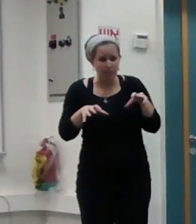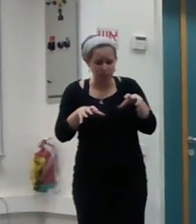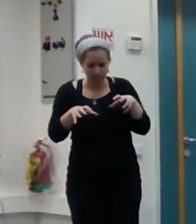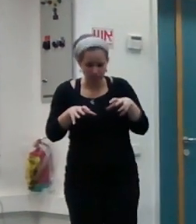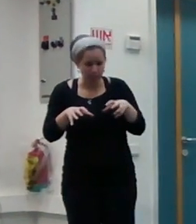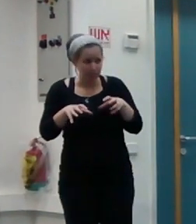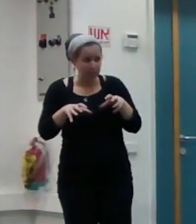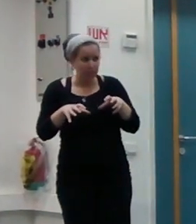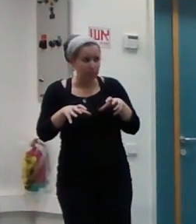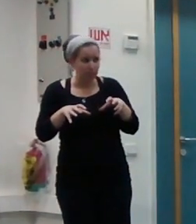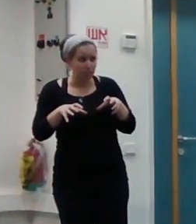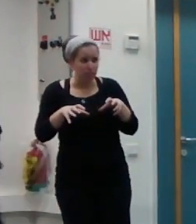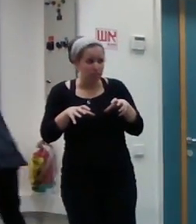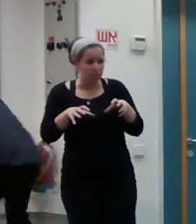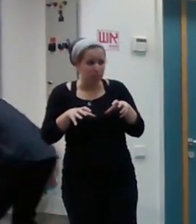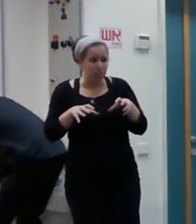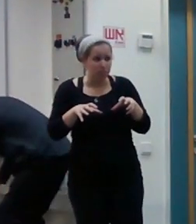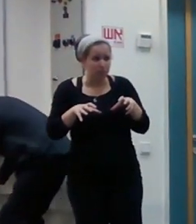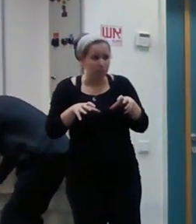שאגה של...